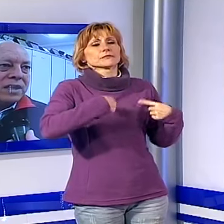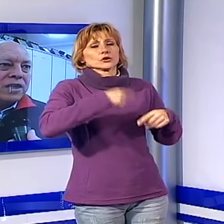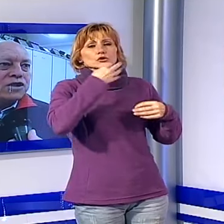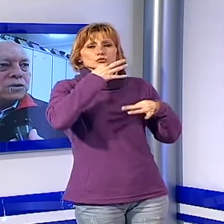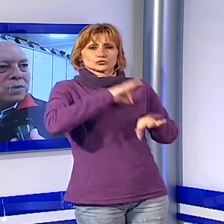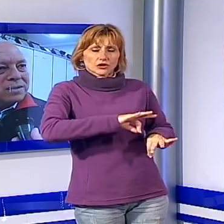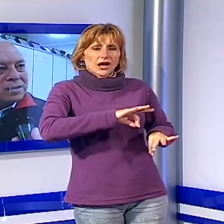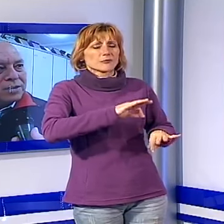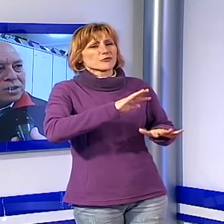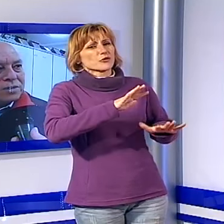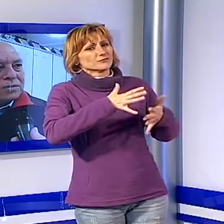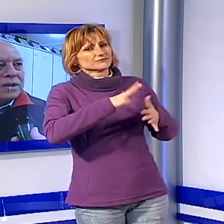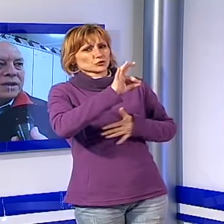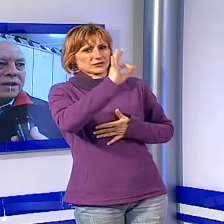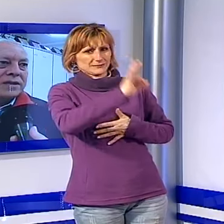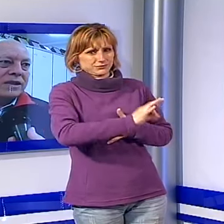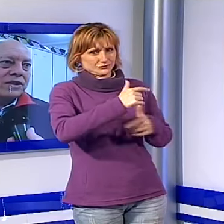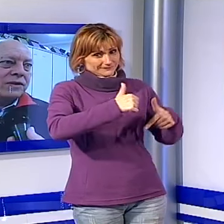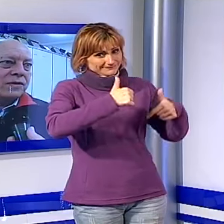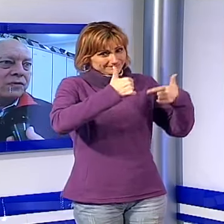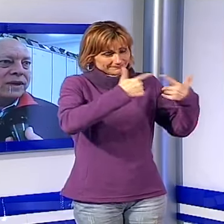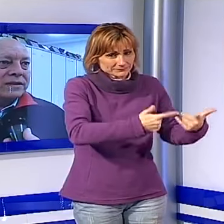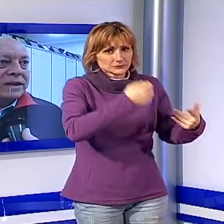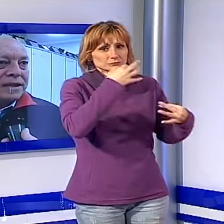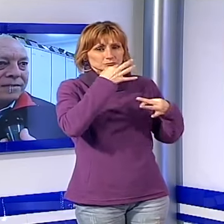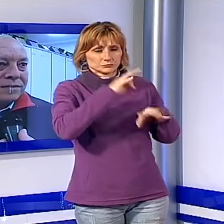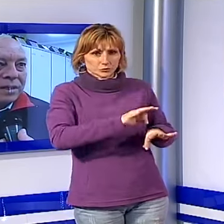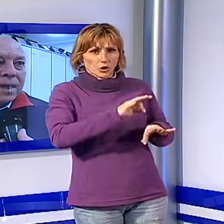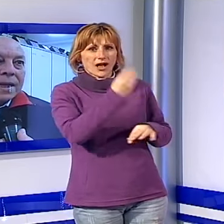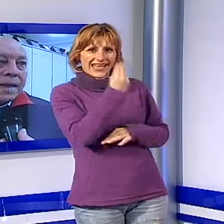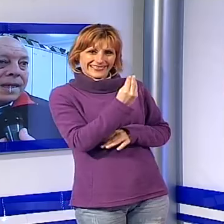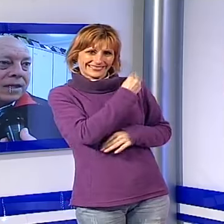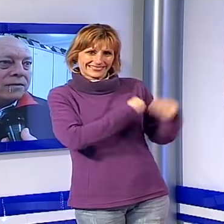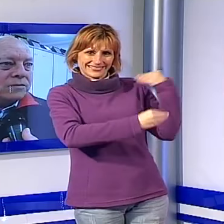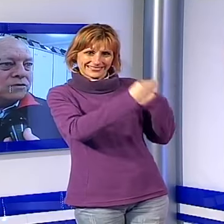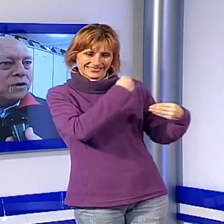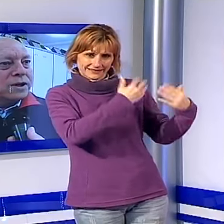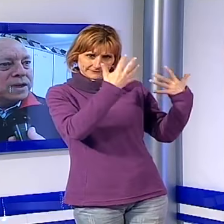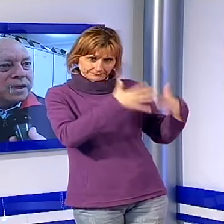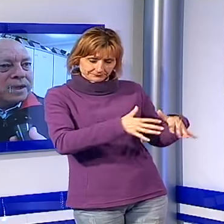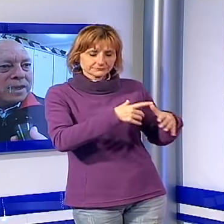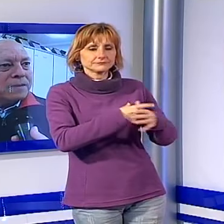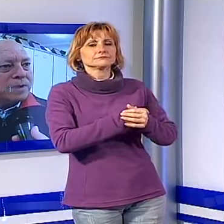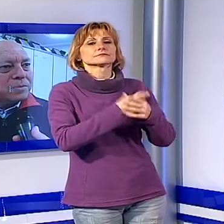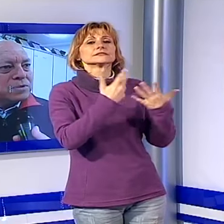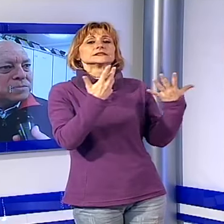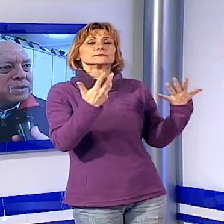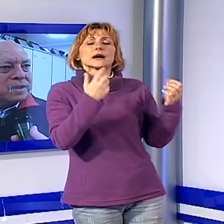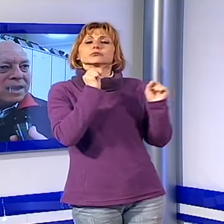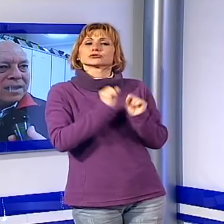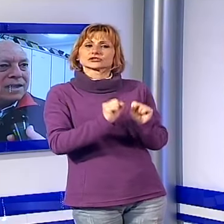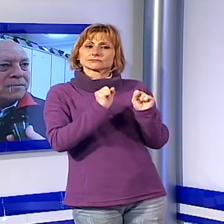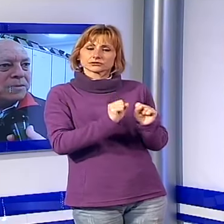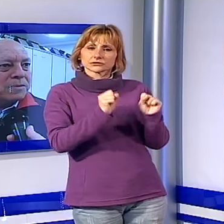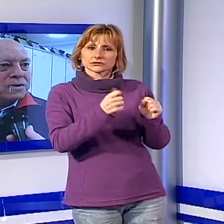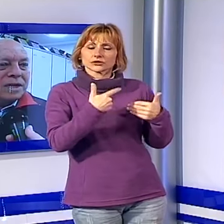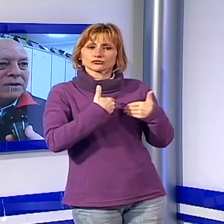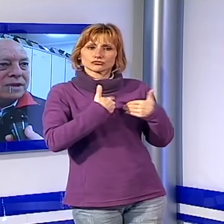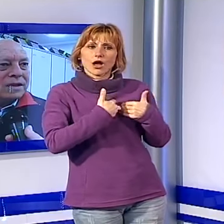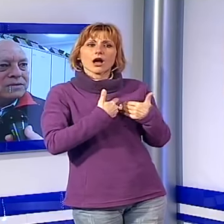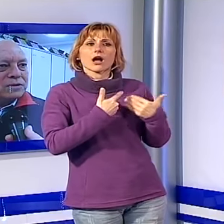soddisfare il 50% delle richieste che ci vengono fatte dagli enti con la possibilità che